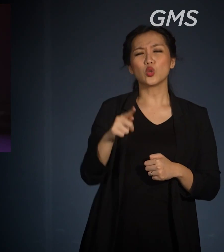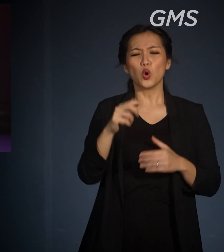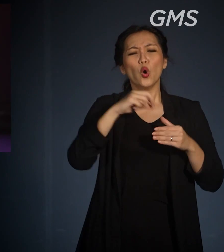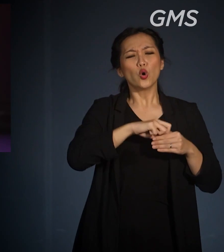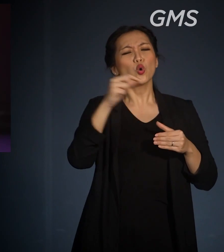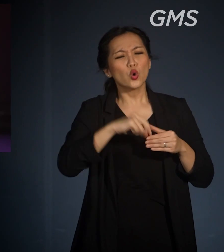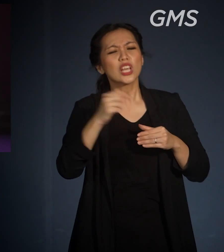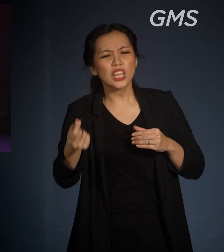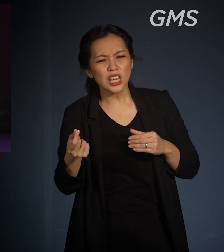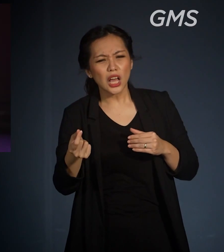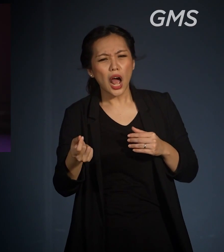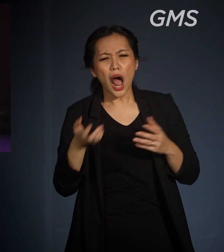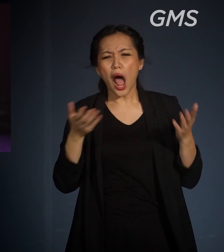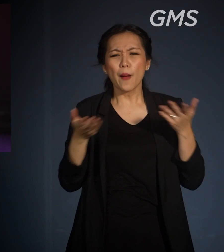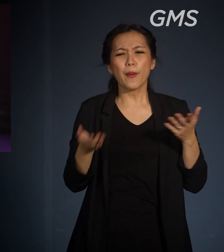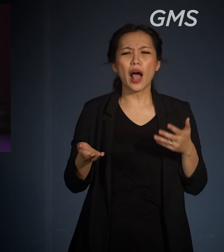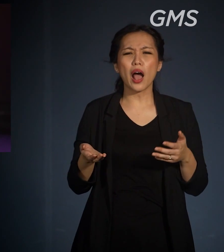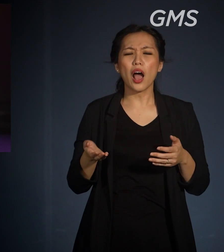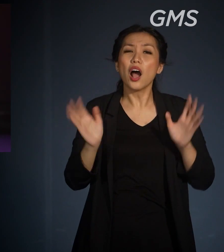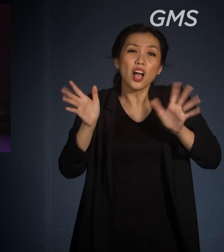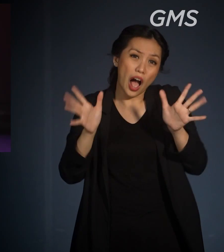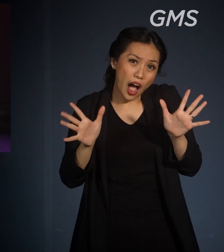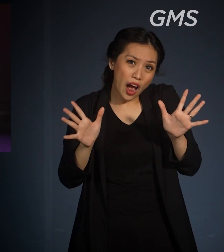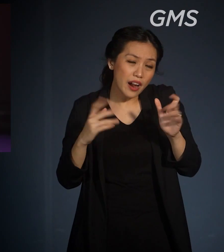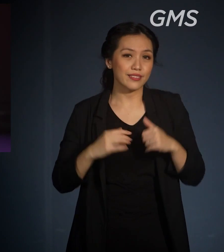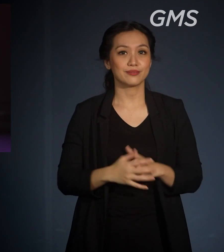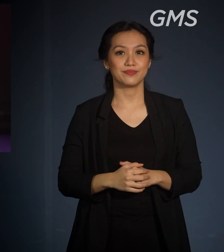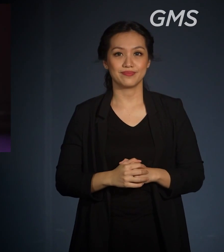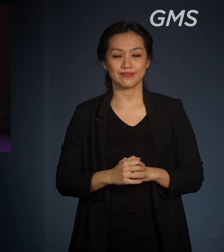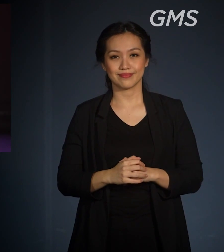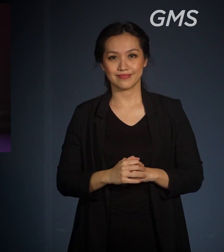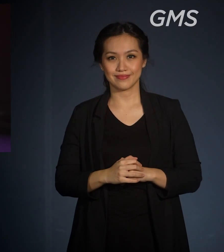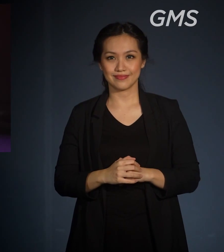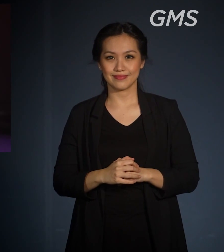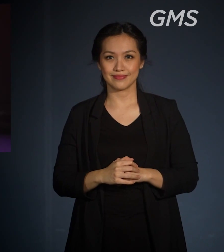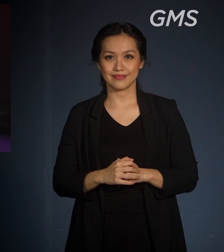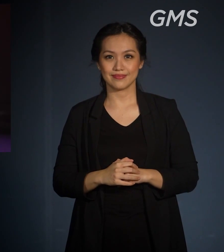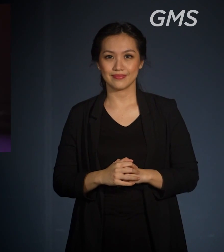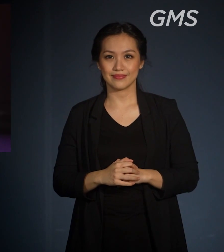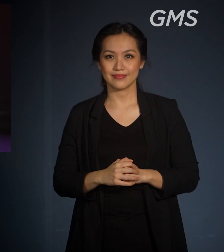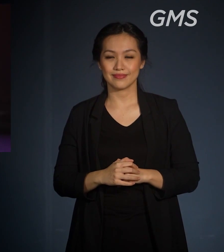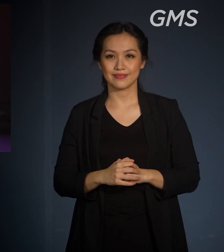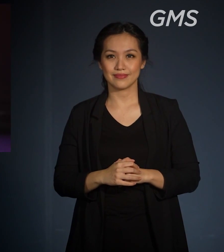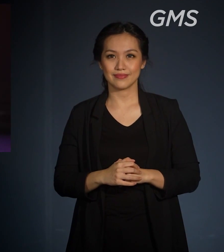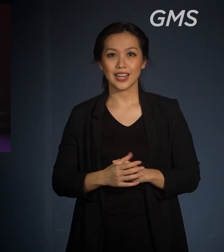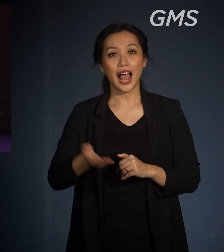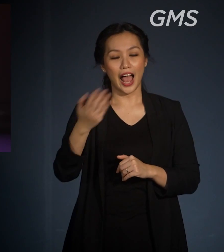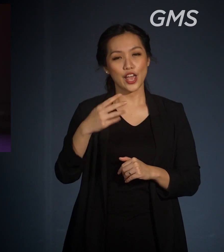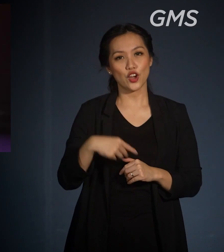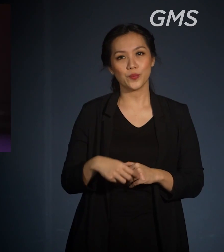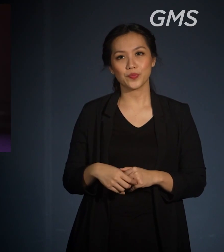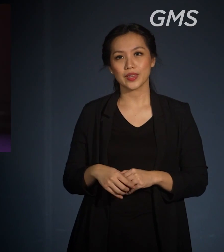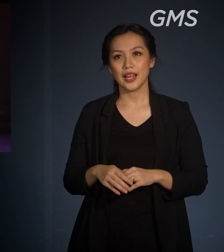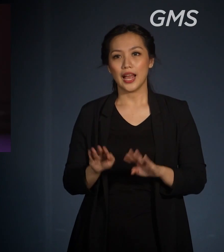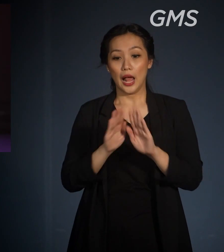Coba kita lihat satu ayat lagi. Ini memberikan gambaran tentang cara pikir Tuhan atau cara